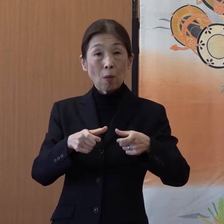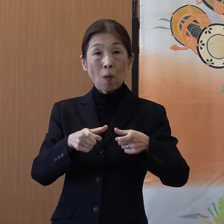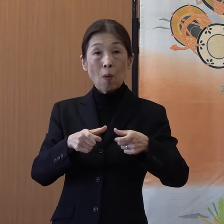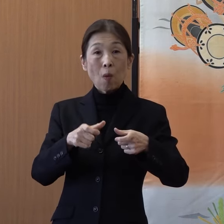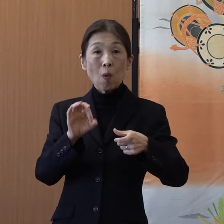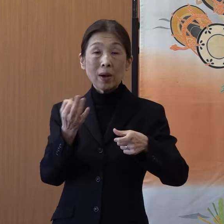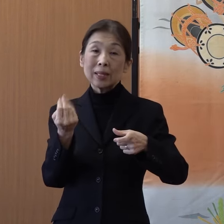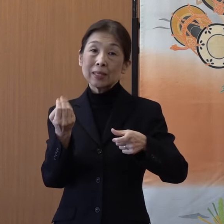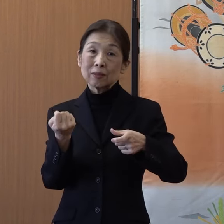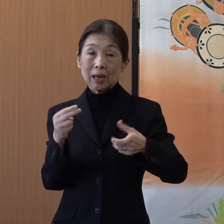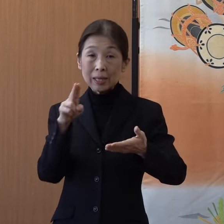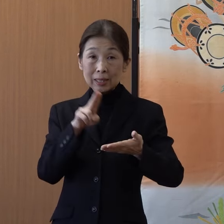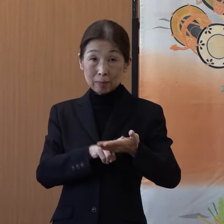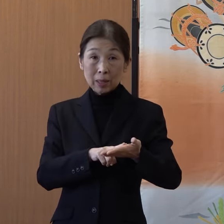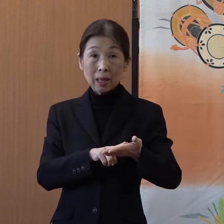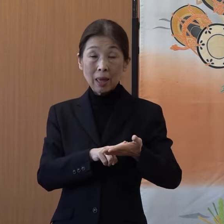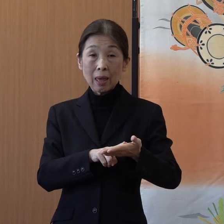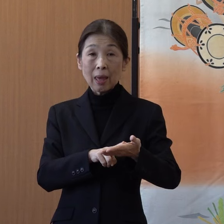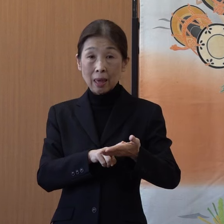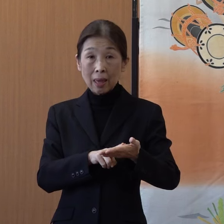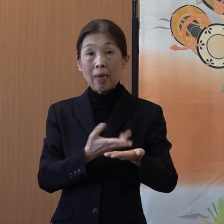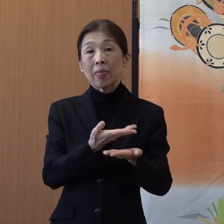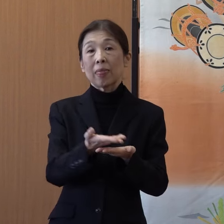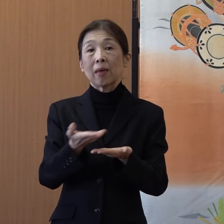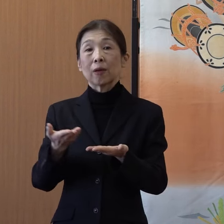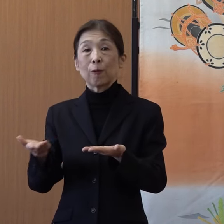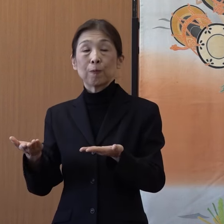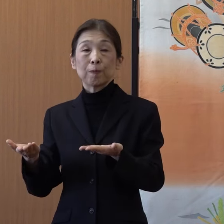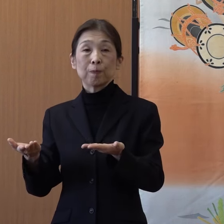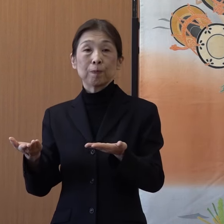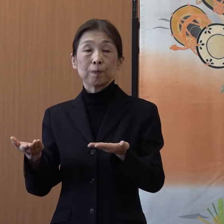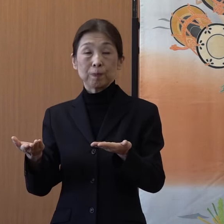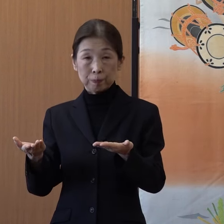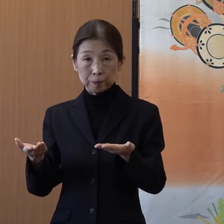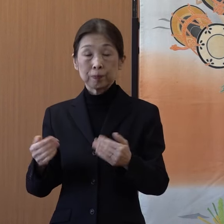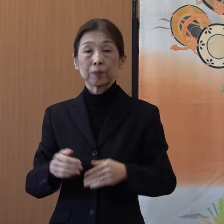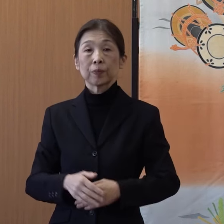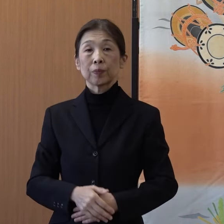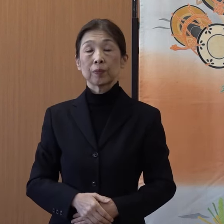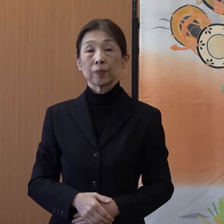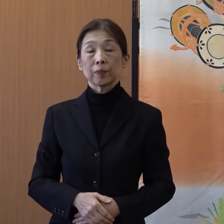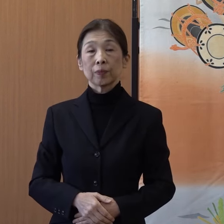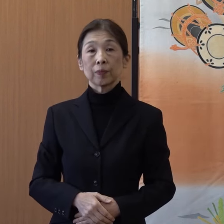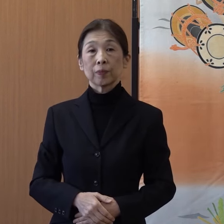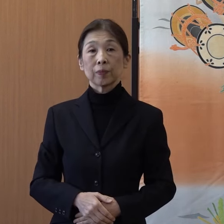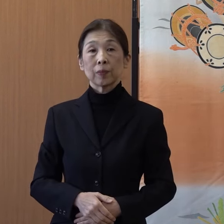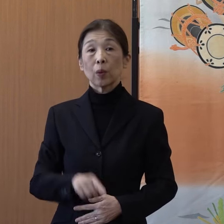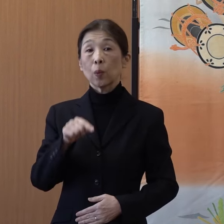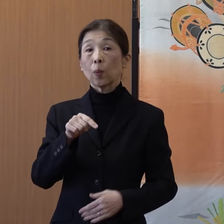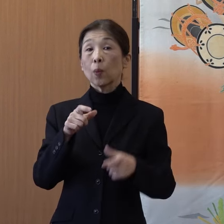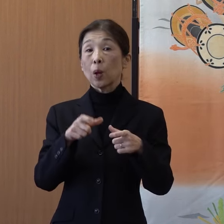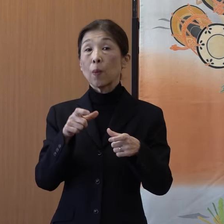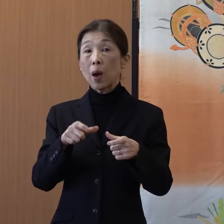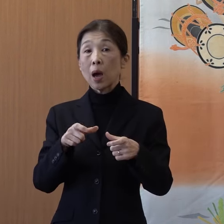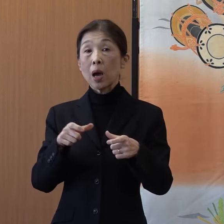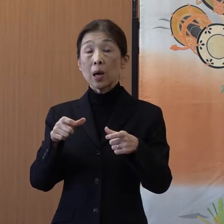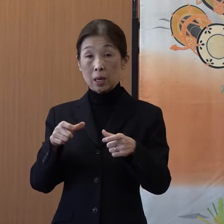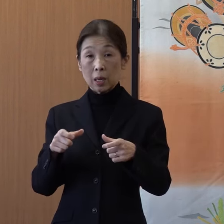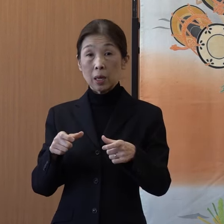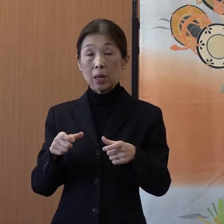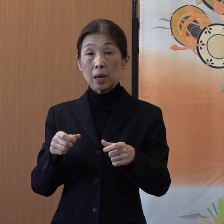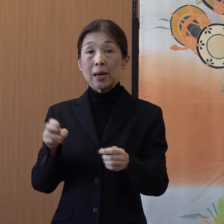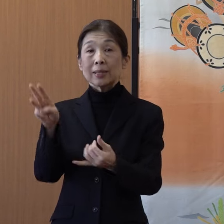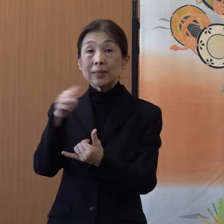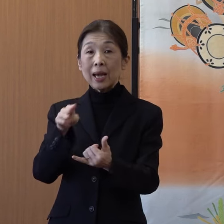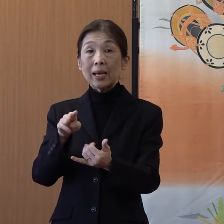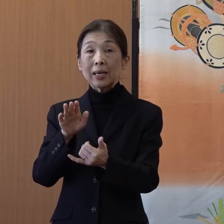なりましたけれども2月の下旬から、提供させていただくというように、行いました。 でこれは、国災害救助法の適